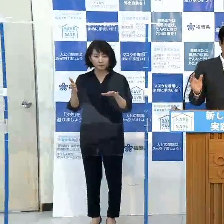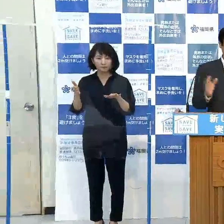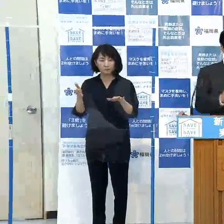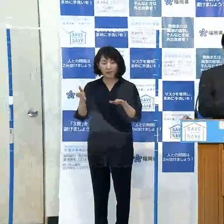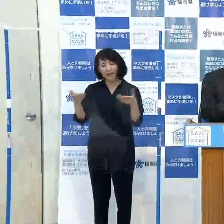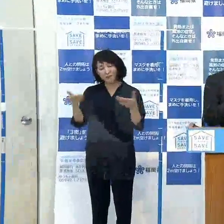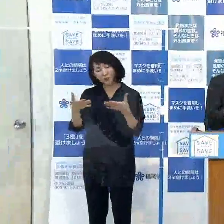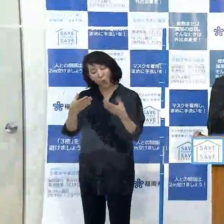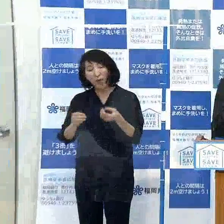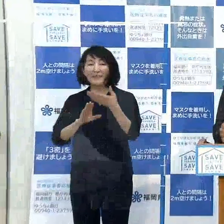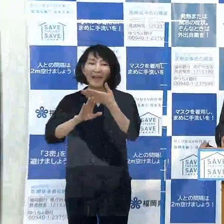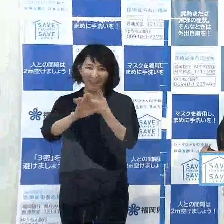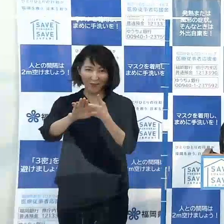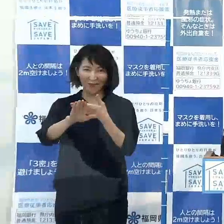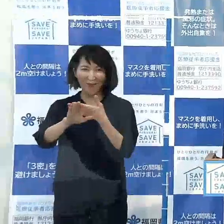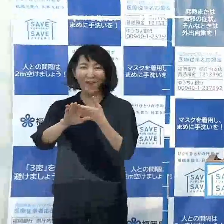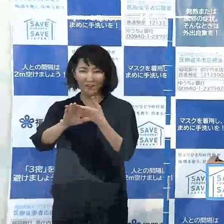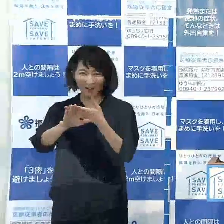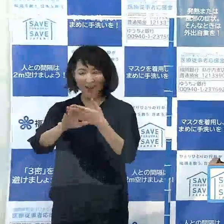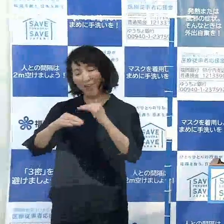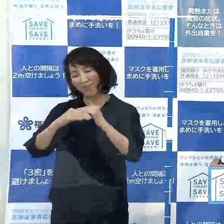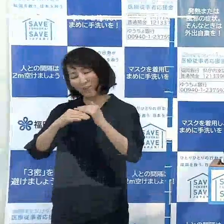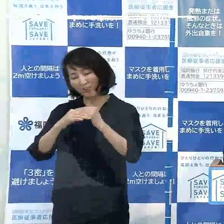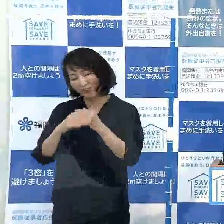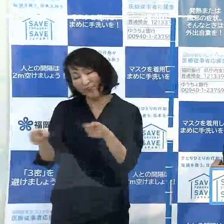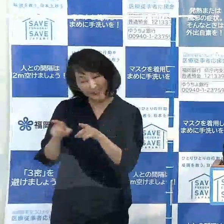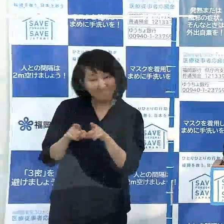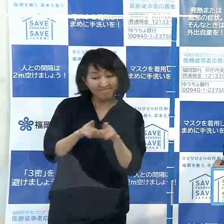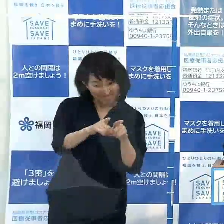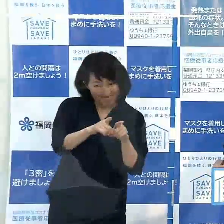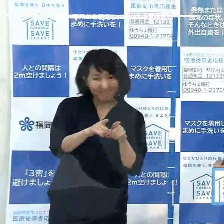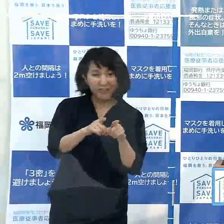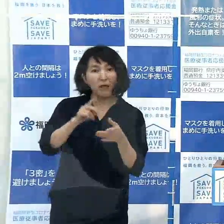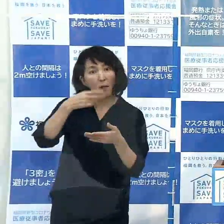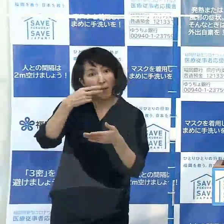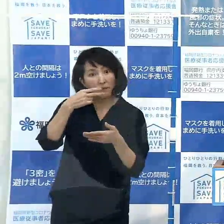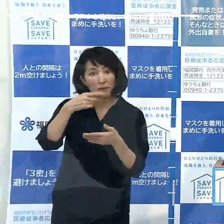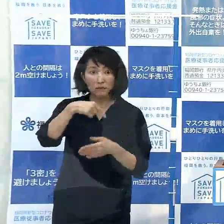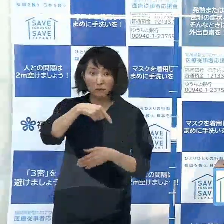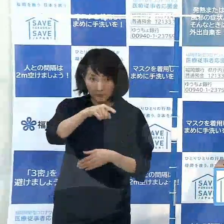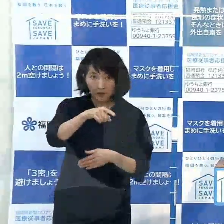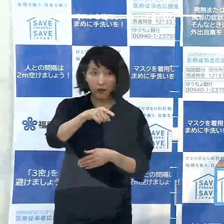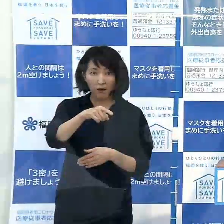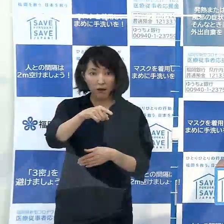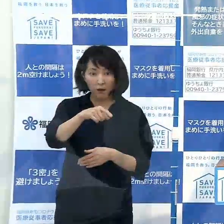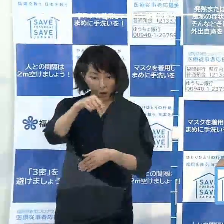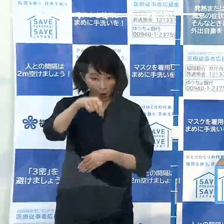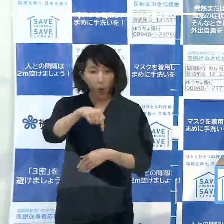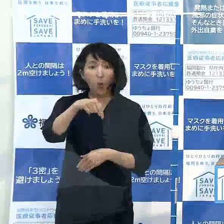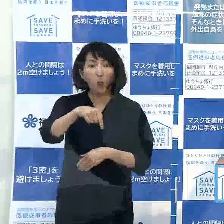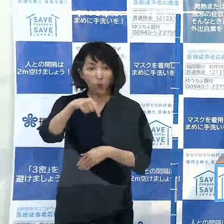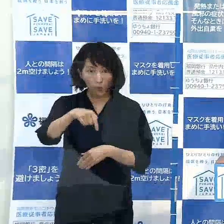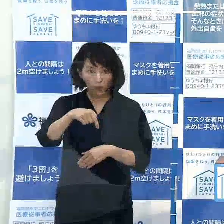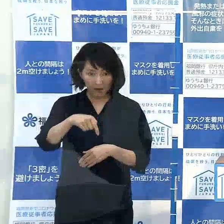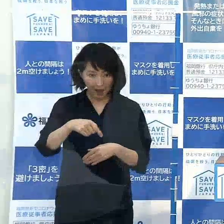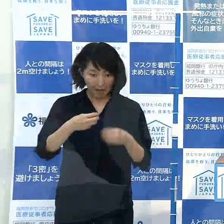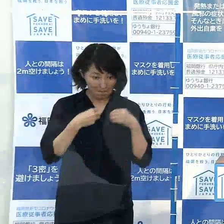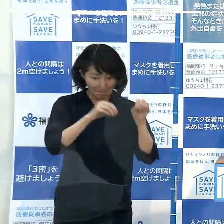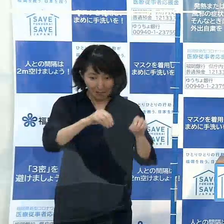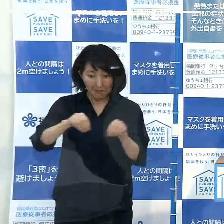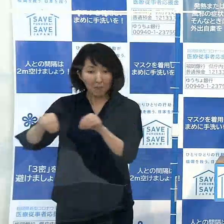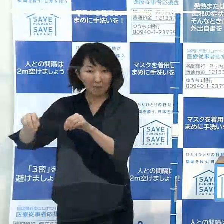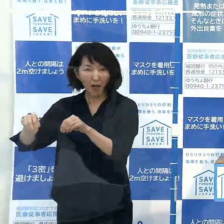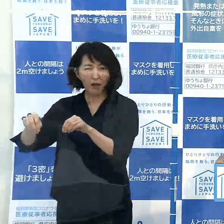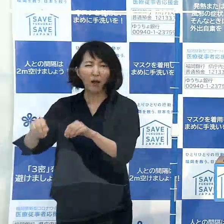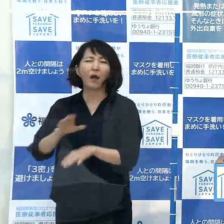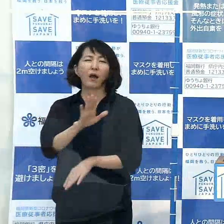仕事が終わった後仲間で飲み会をやったり飲食を共にした場合にそこで複数名感染をしているそういったケースも